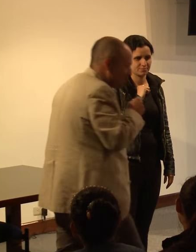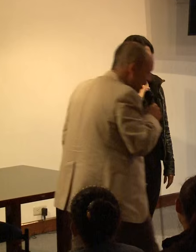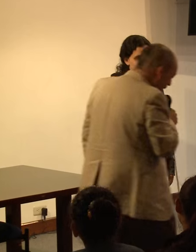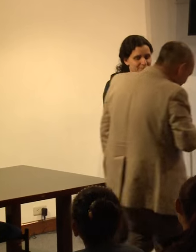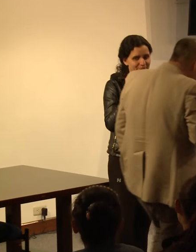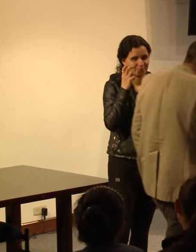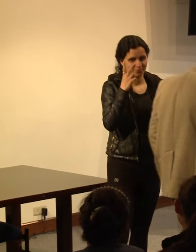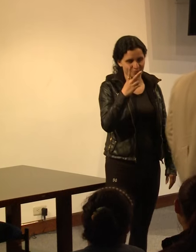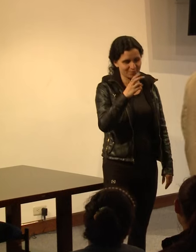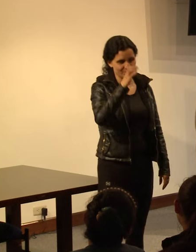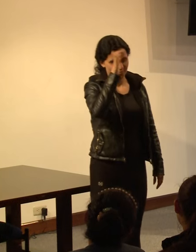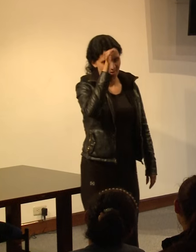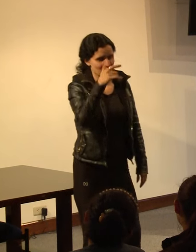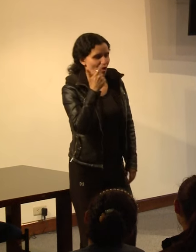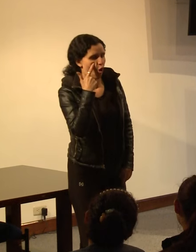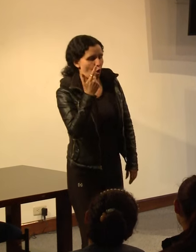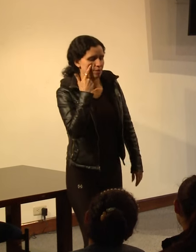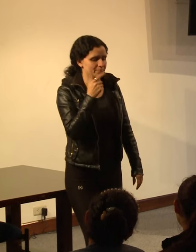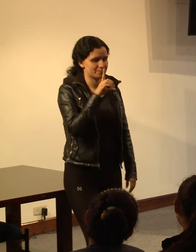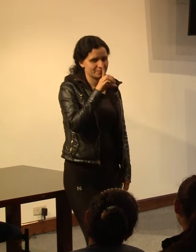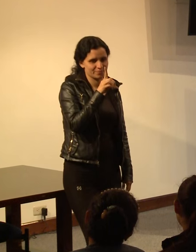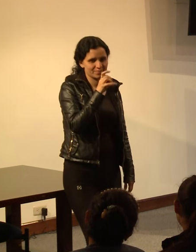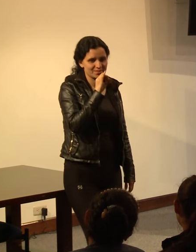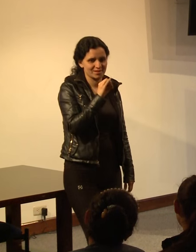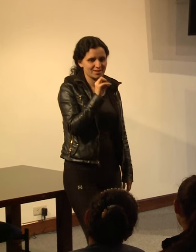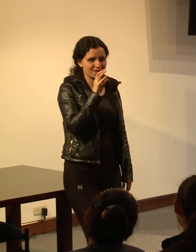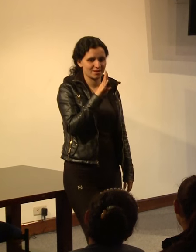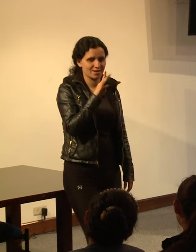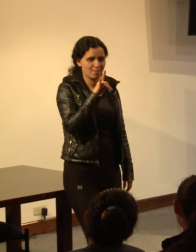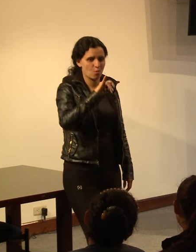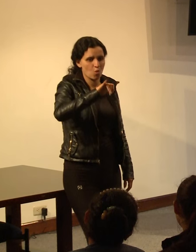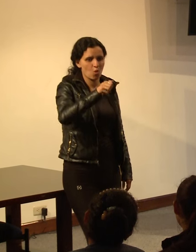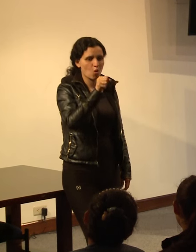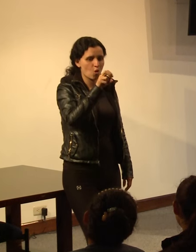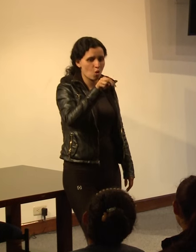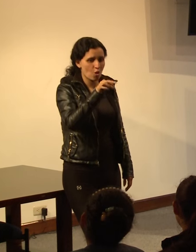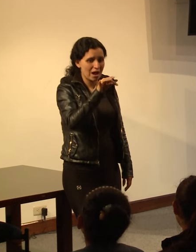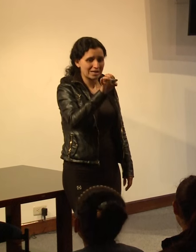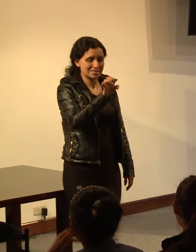Les voy a hacer la explicación larga. Así como la esencia de las artes